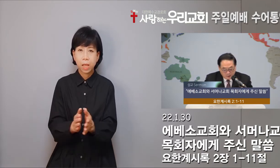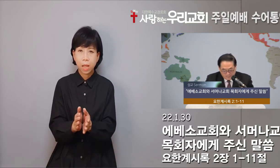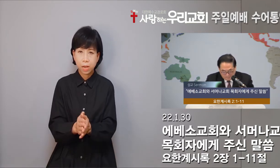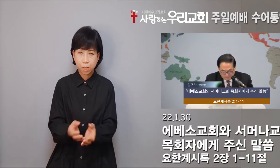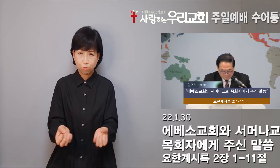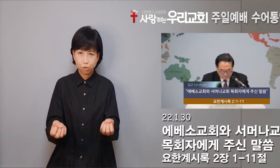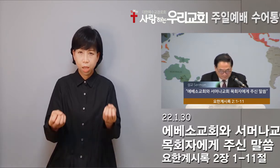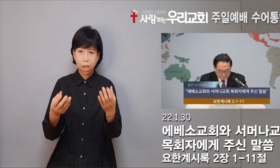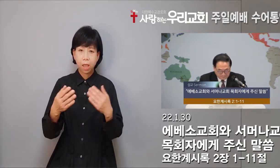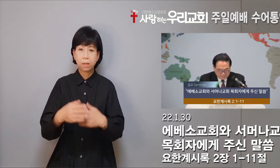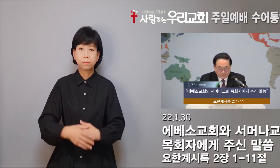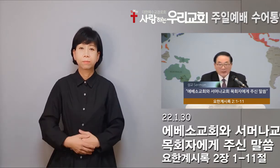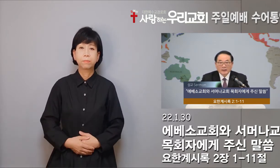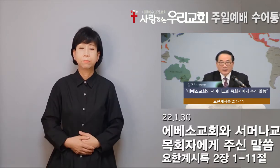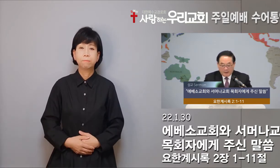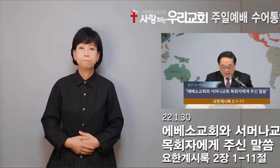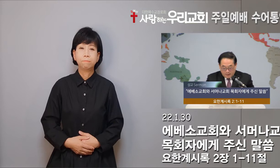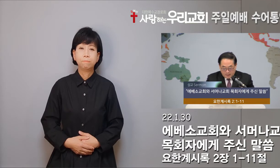할렐루야.